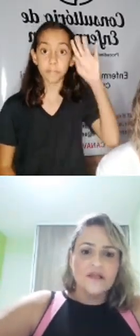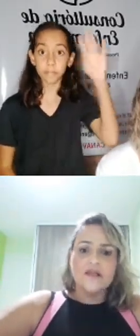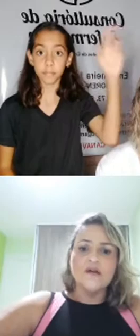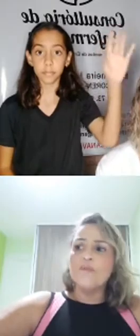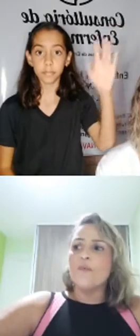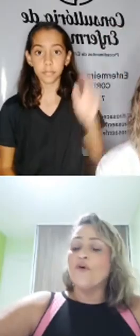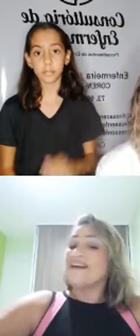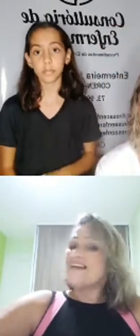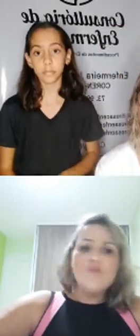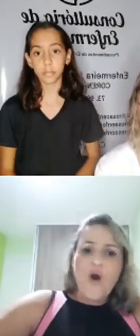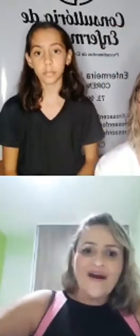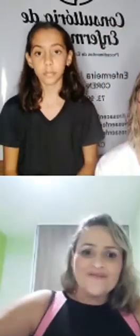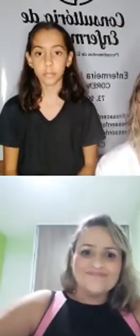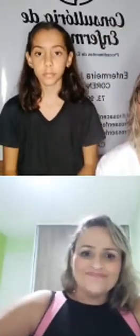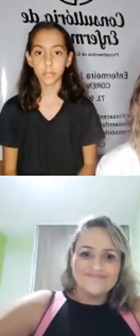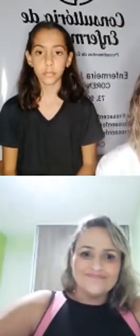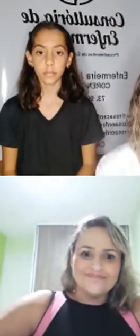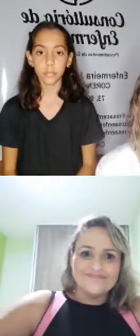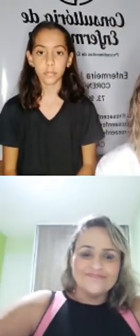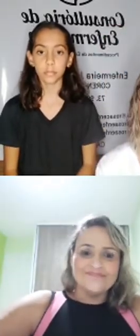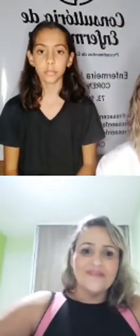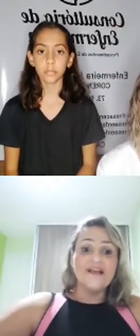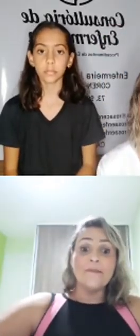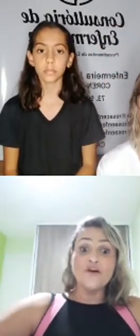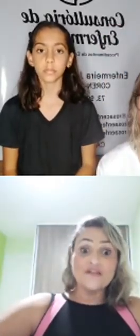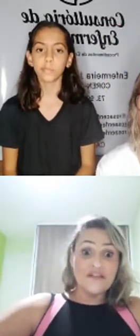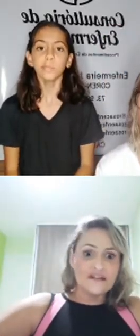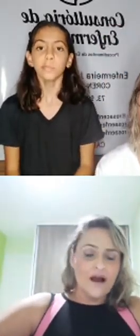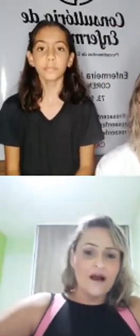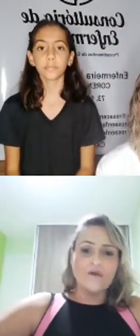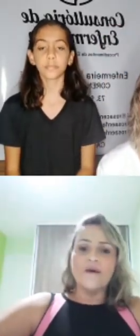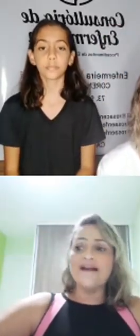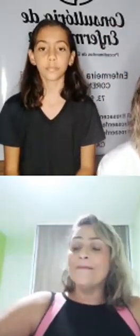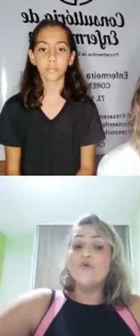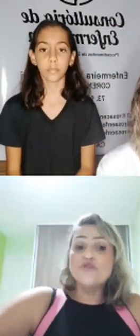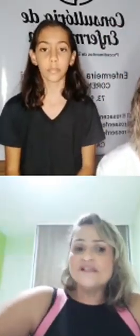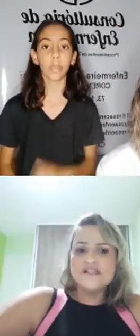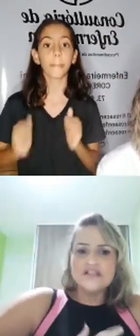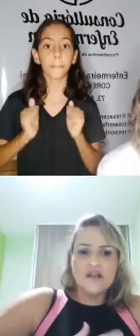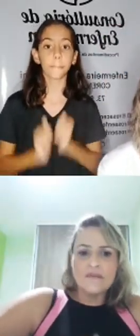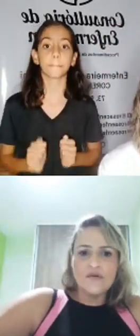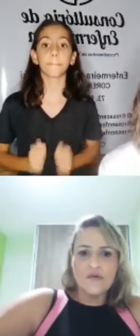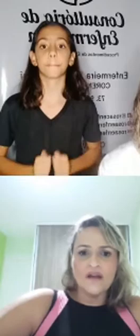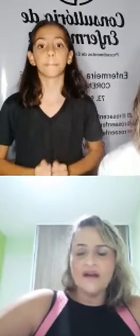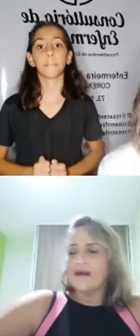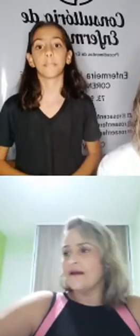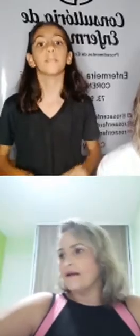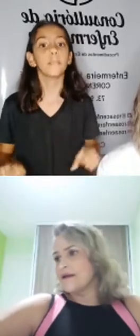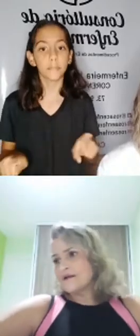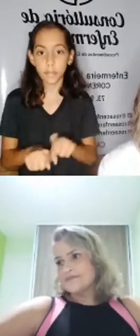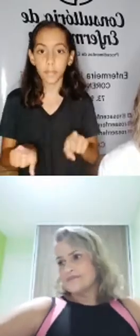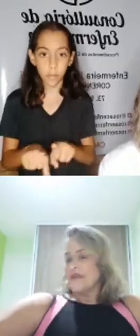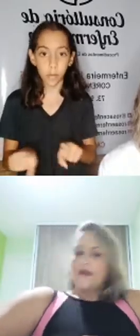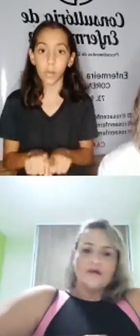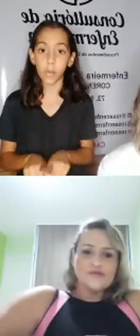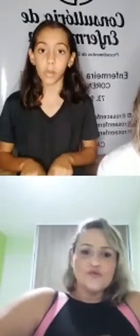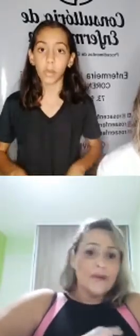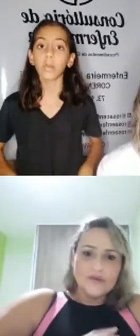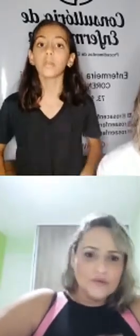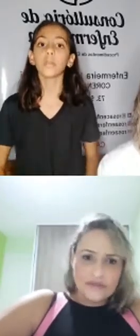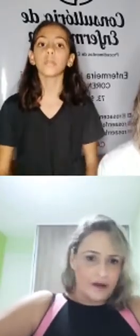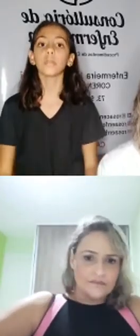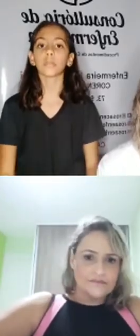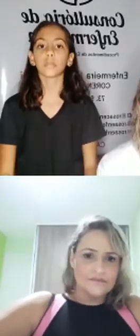aparentemente, não popou nenhum órgão. Ele pode afetar, ele é multissistêmico, ele é um